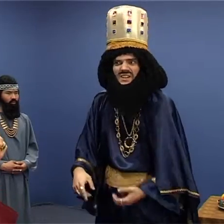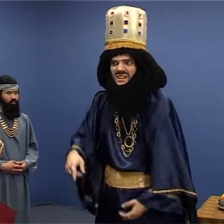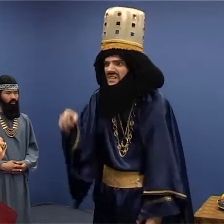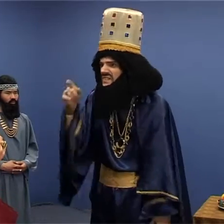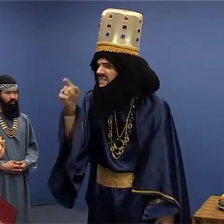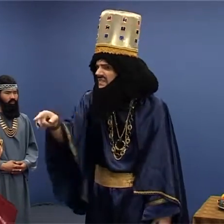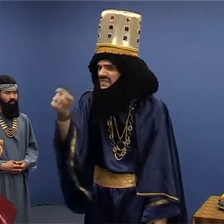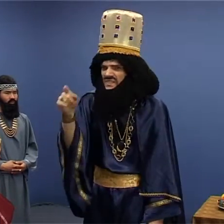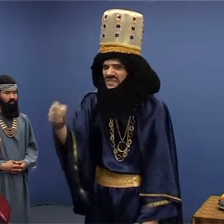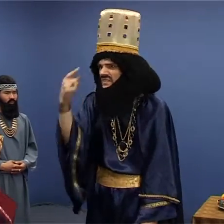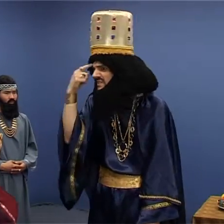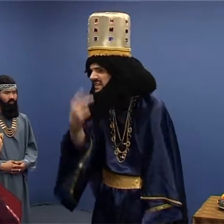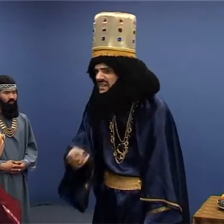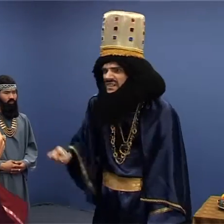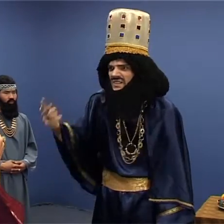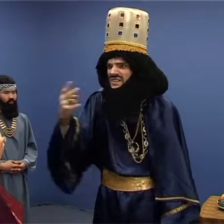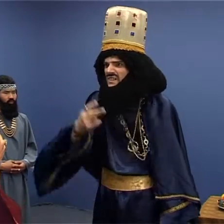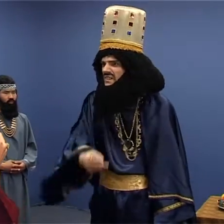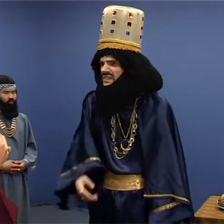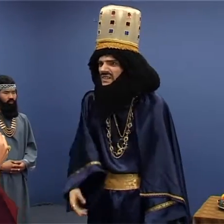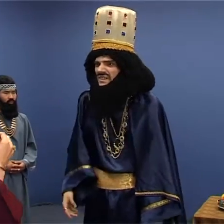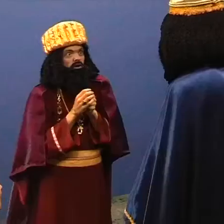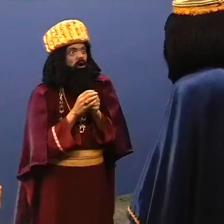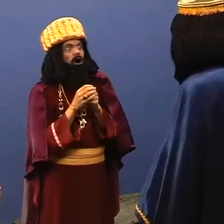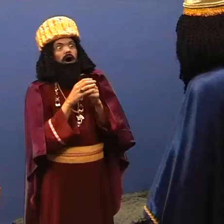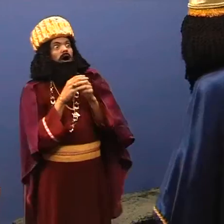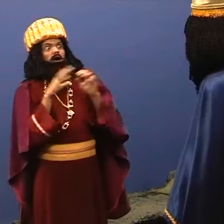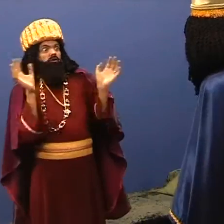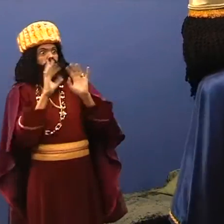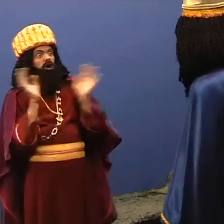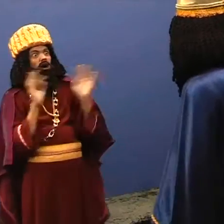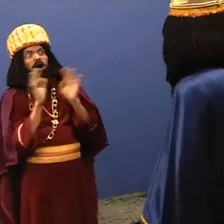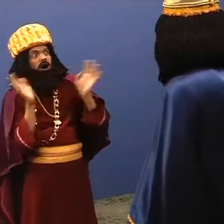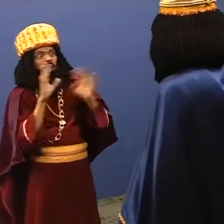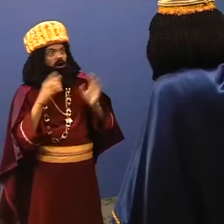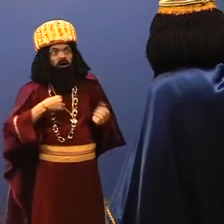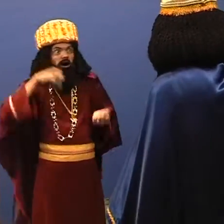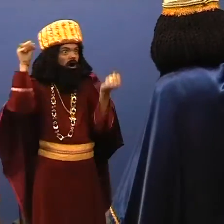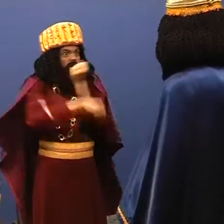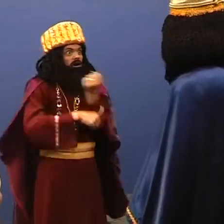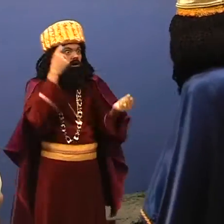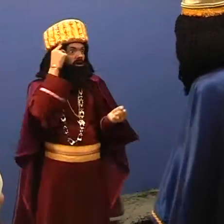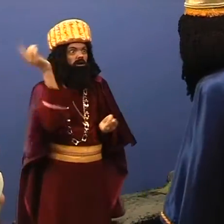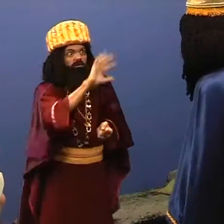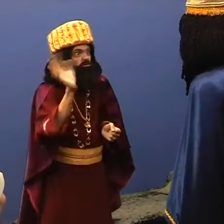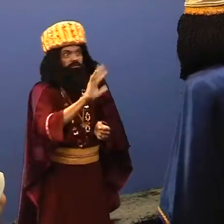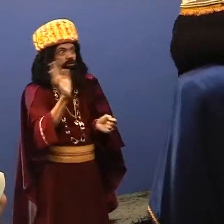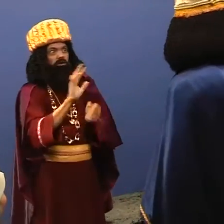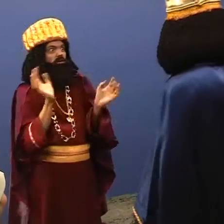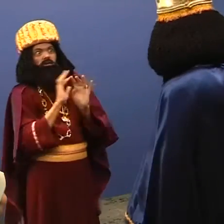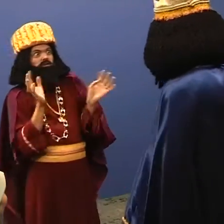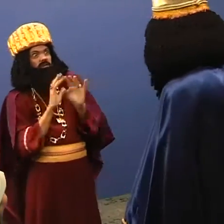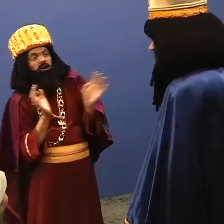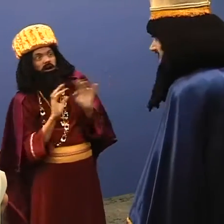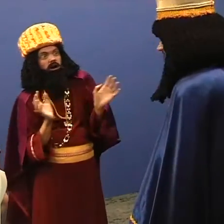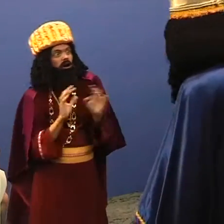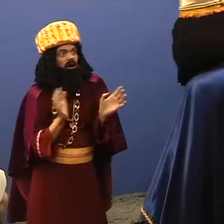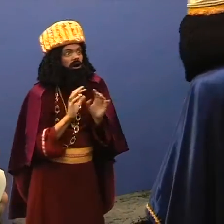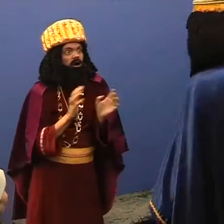дворцовый сад. А Аман, видя, что царь определил ему злую участь, встал, чтобы просить царицу Исфири о